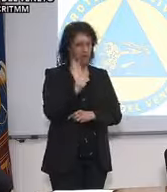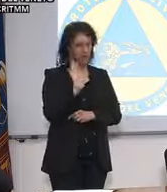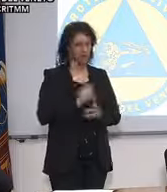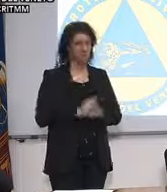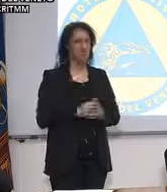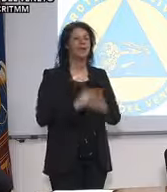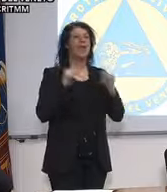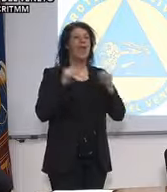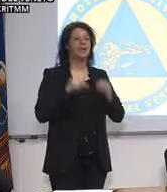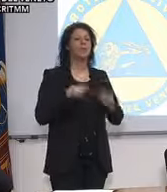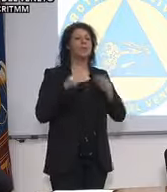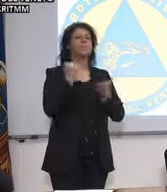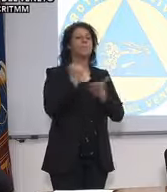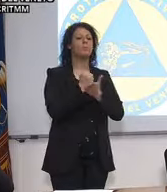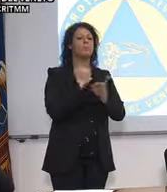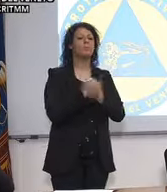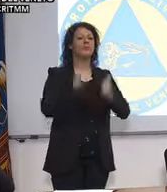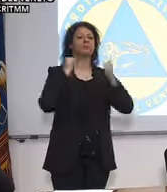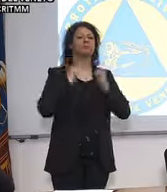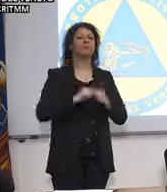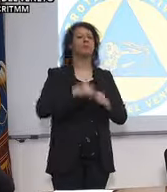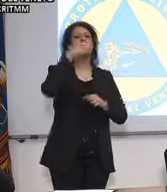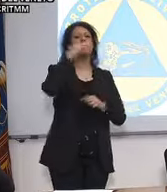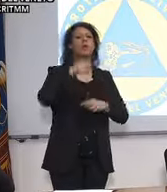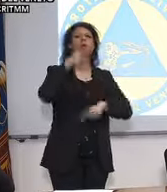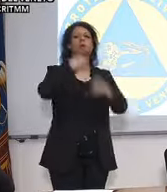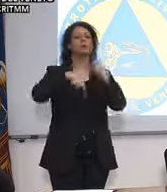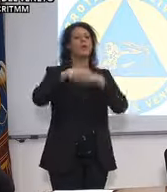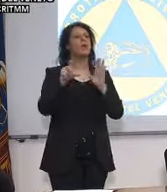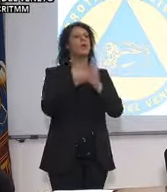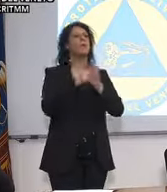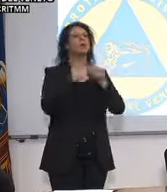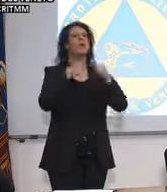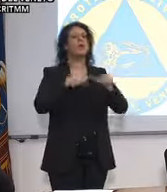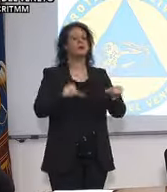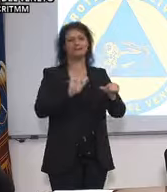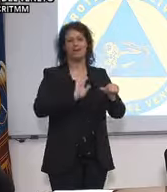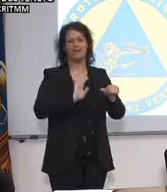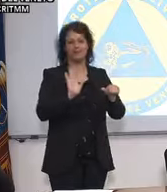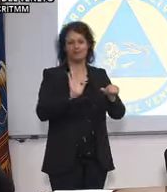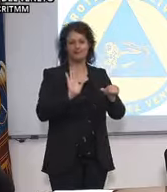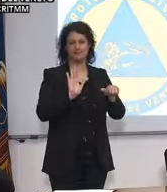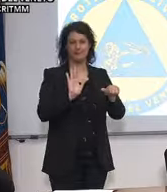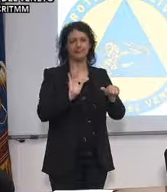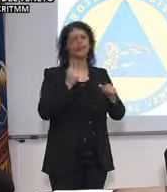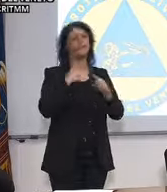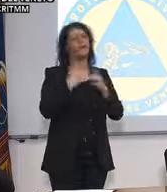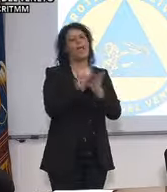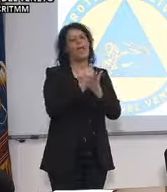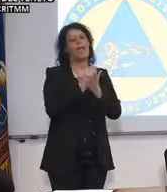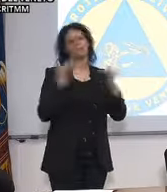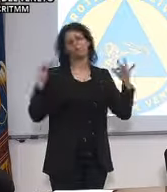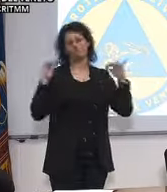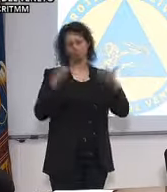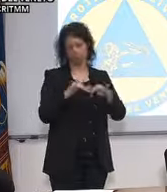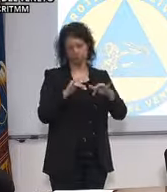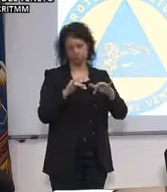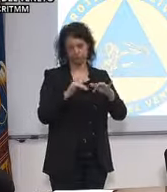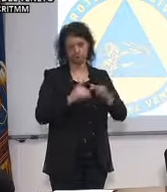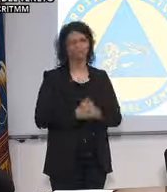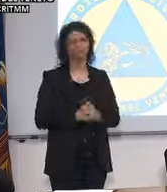mano a misurare la distanza, girano nel territorio comunale, evitate gli assembramenti, siate